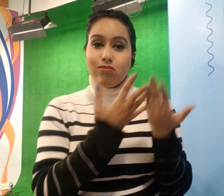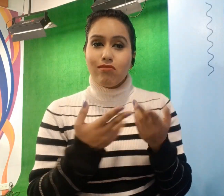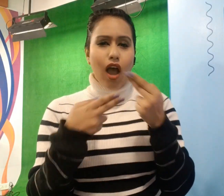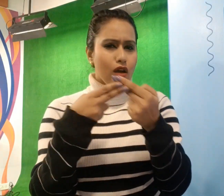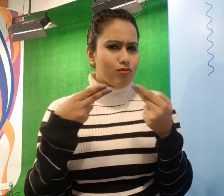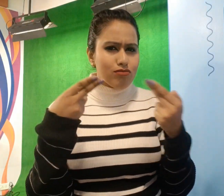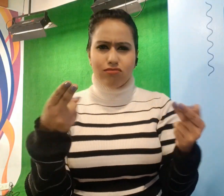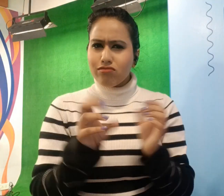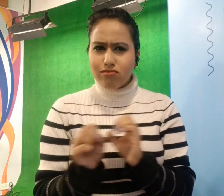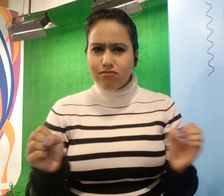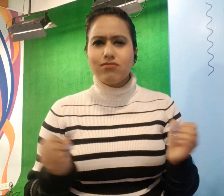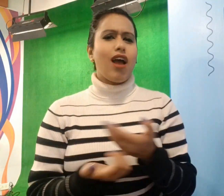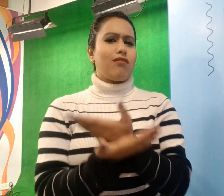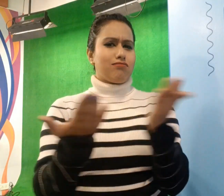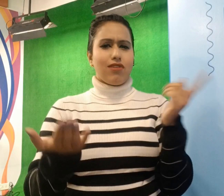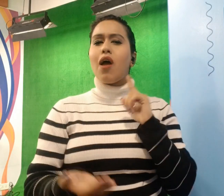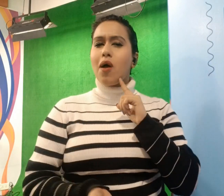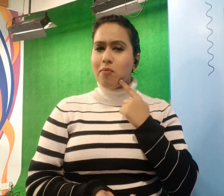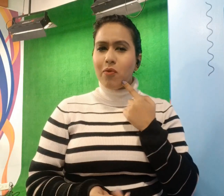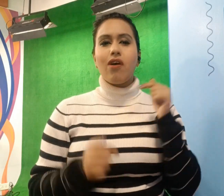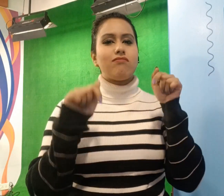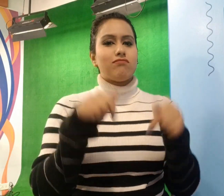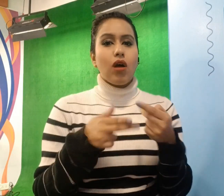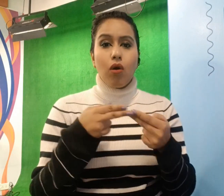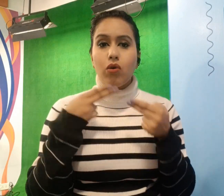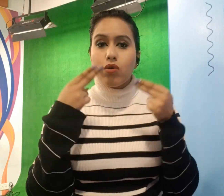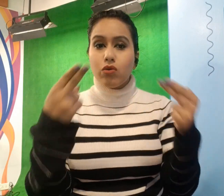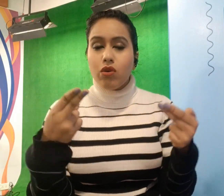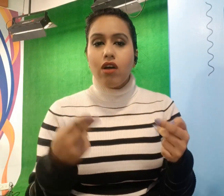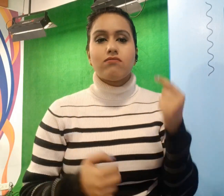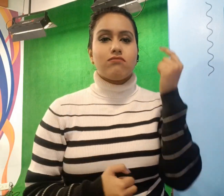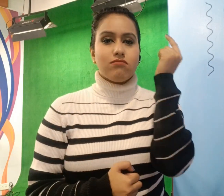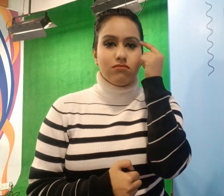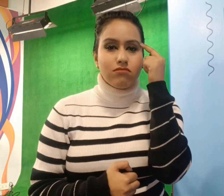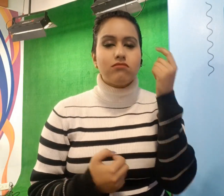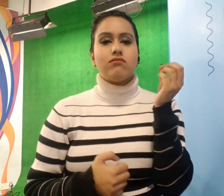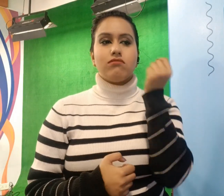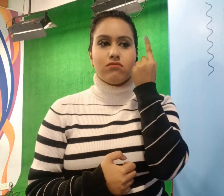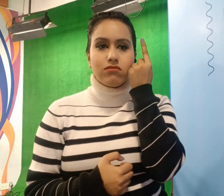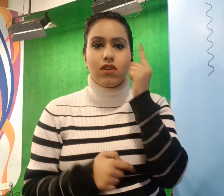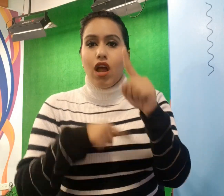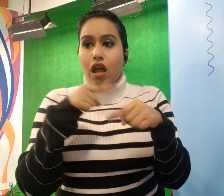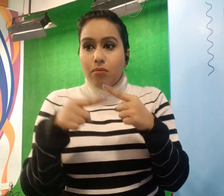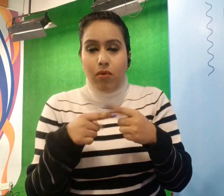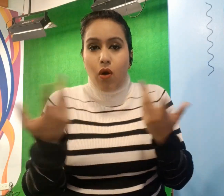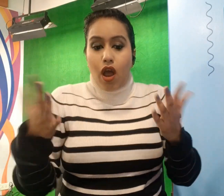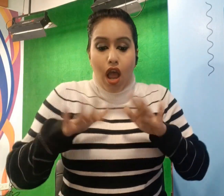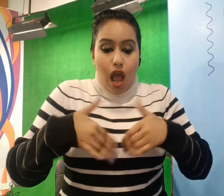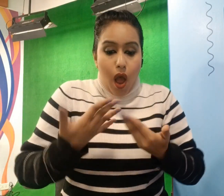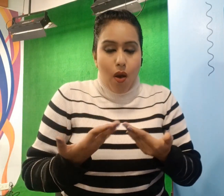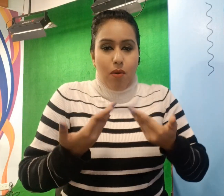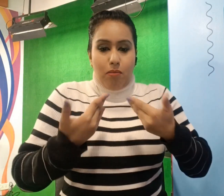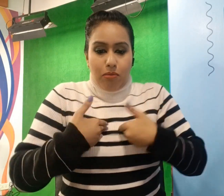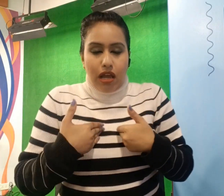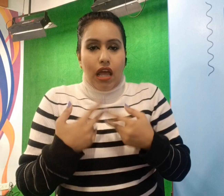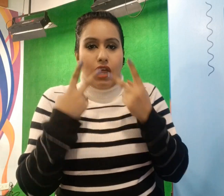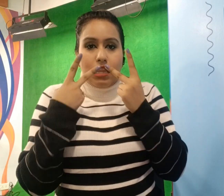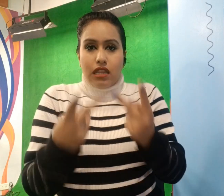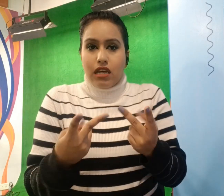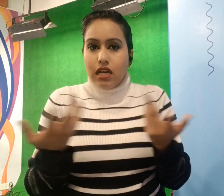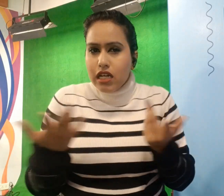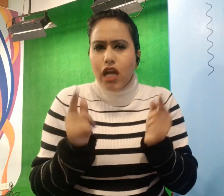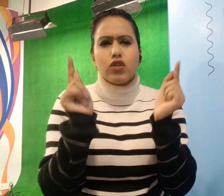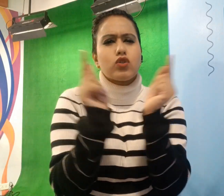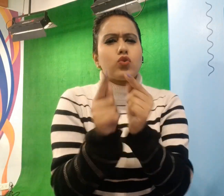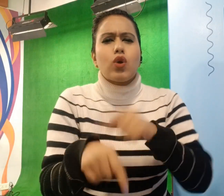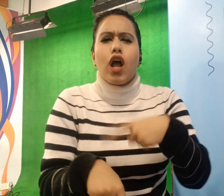एवरीवन, वेलकम बैक टू माय यूट्यूब चैनल। बहुत टाइम से मैंने कोई भी मोटिवेशनल स्टोरी आप लोगों के साथ शेयर नहीं करी, तो मुझे लगा क्यों ना आप लोगों के साथ एक अच्छी सी